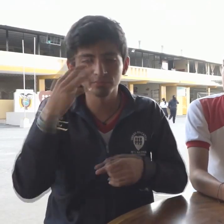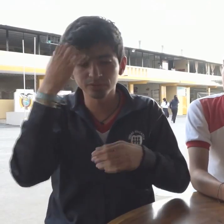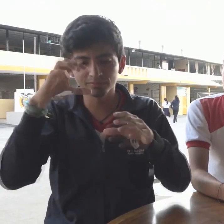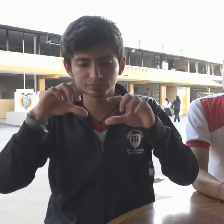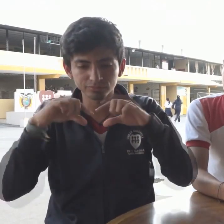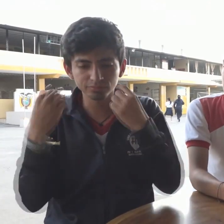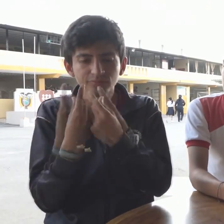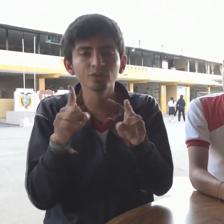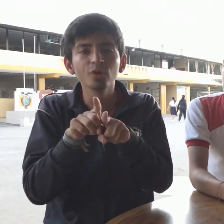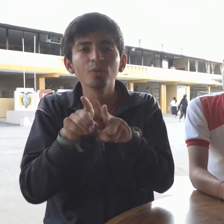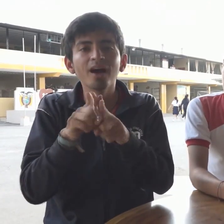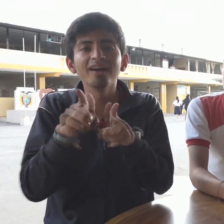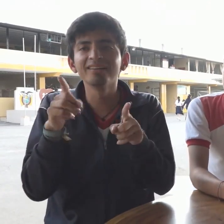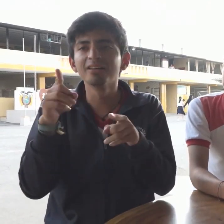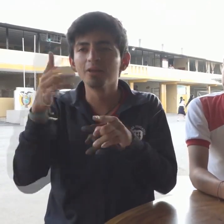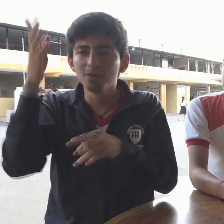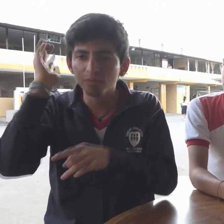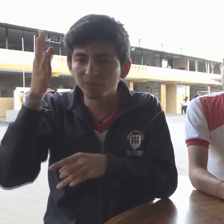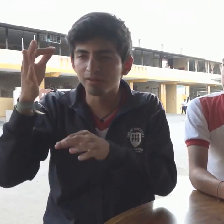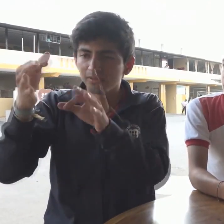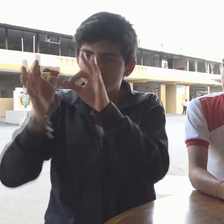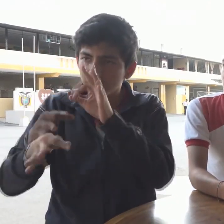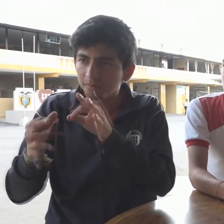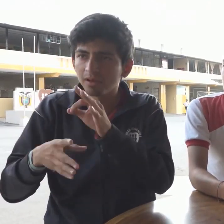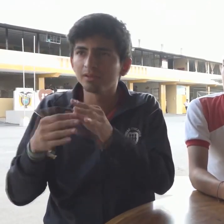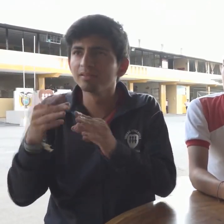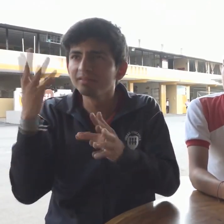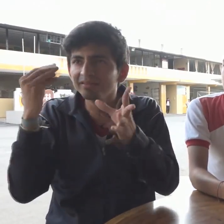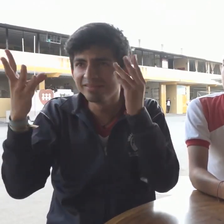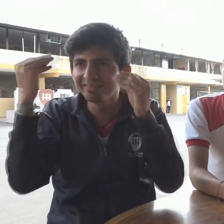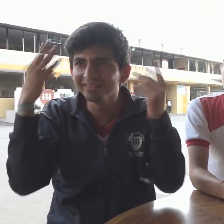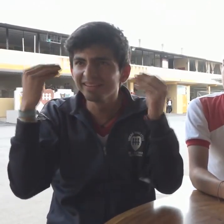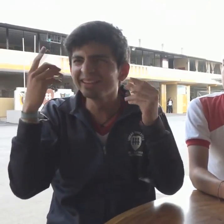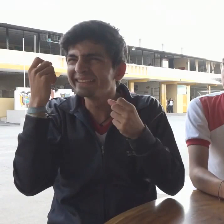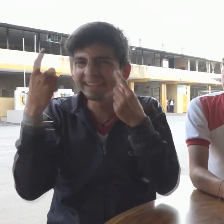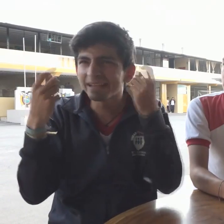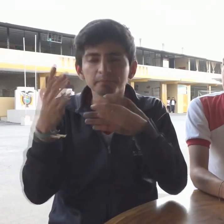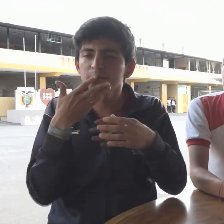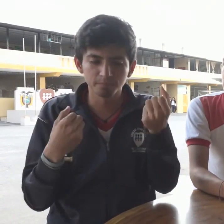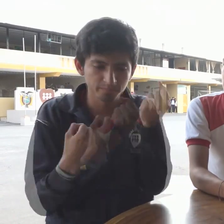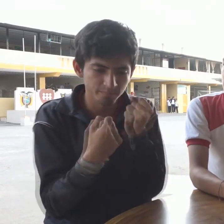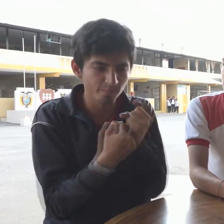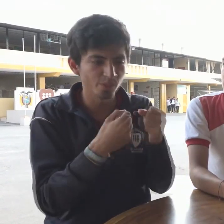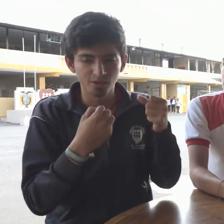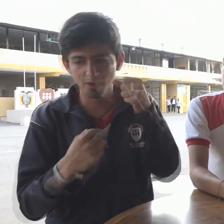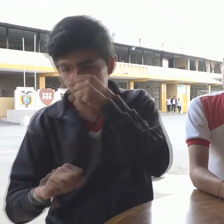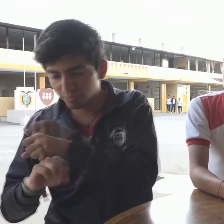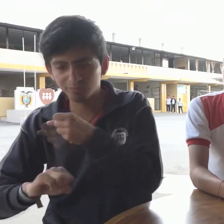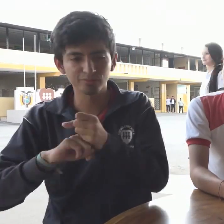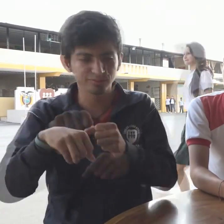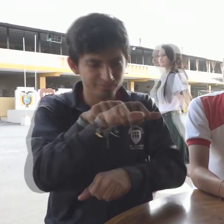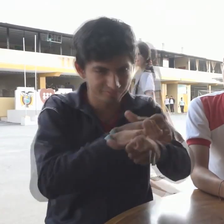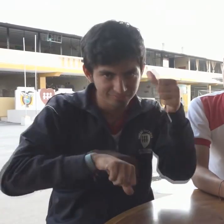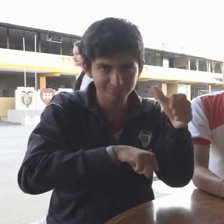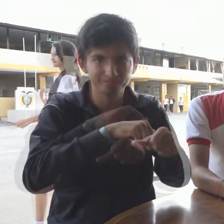en el mismo grupo, con el profesor, el intérprete. Si no entendemos, nos apoyamos el uno al otro.